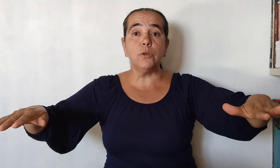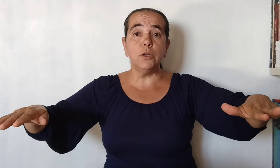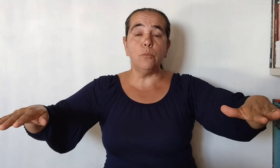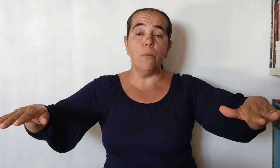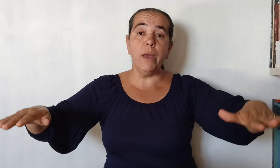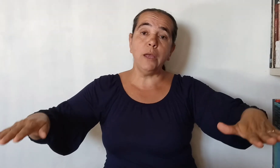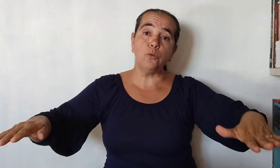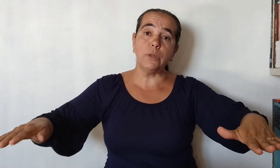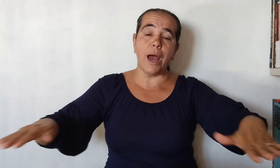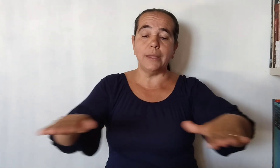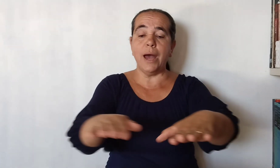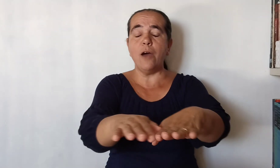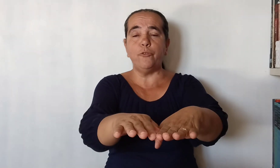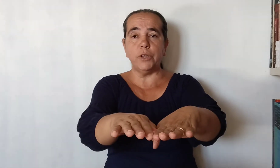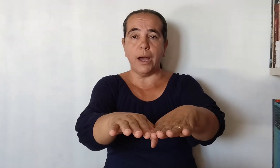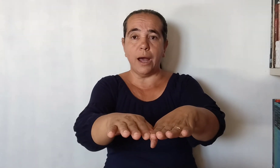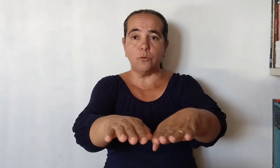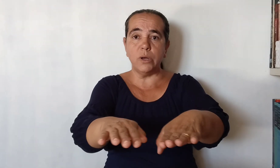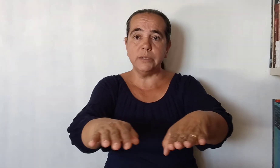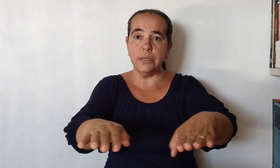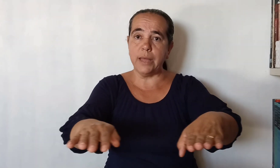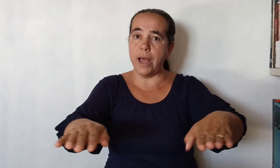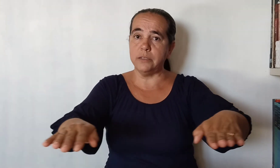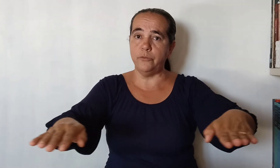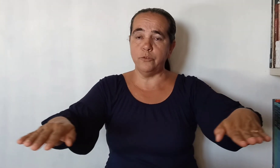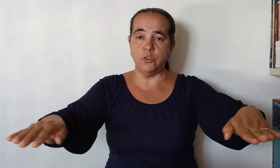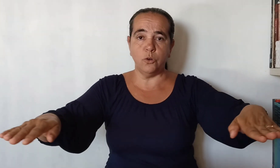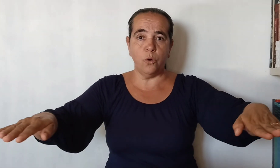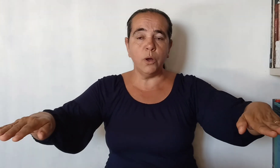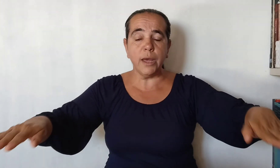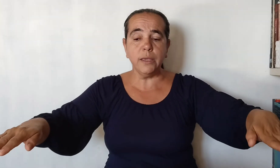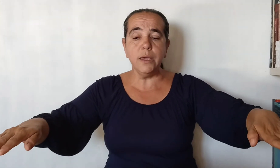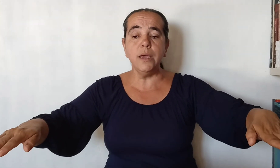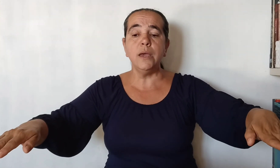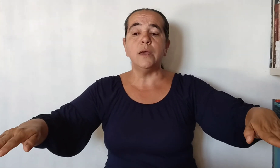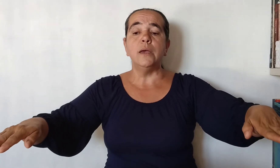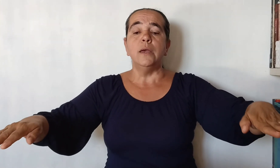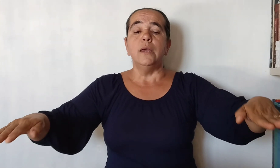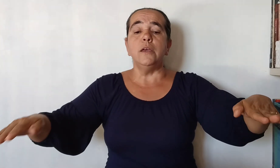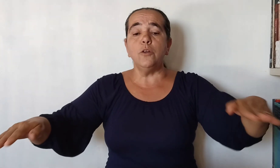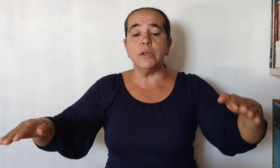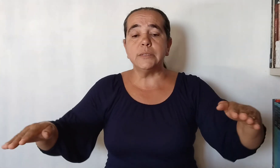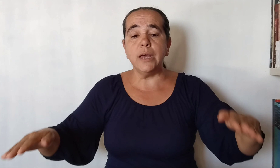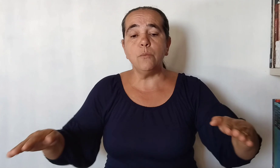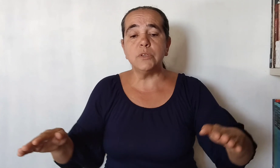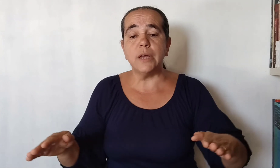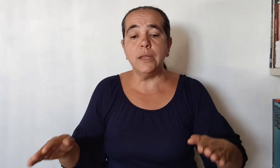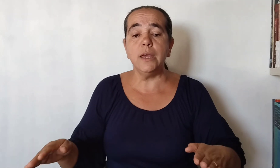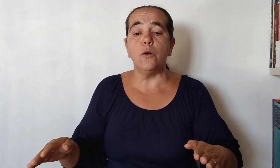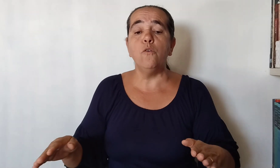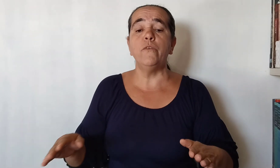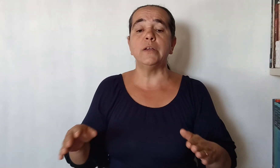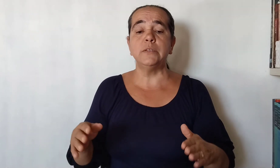que no momento da anáfora, a tua sintaxe funciona aqui. E nós temos ali o